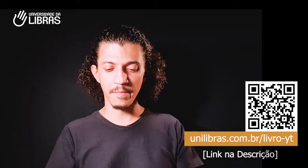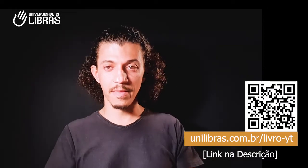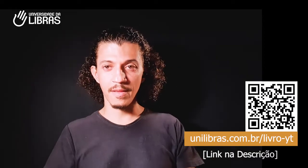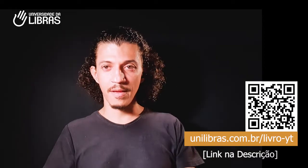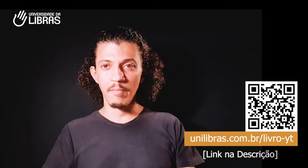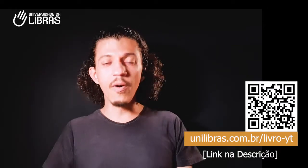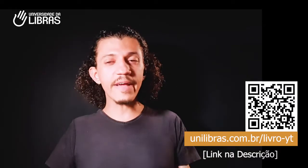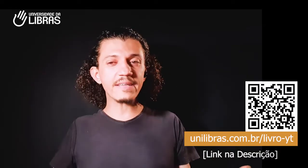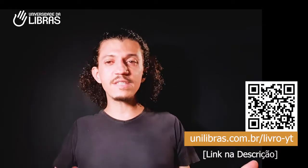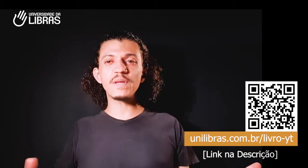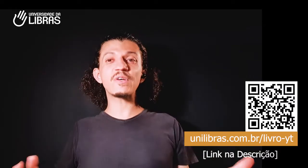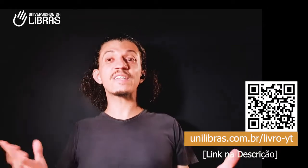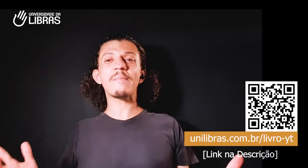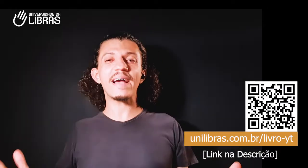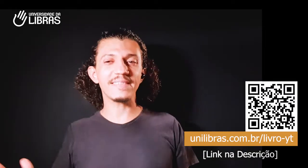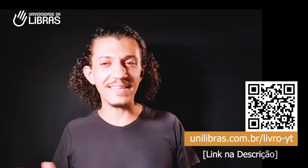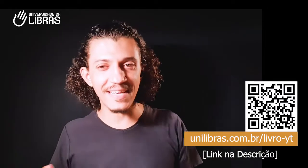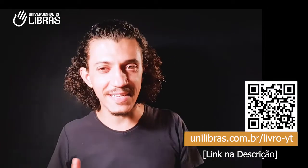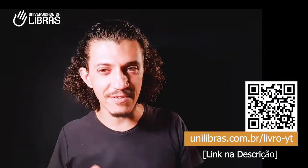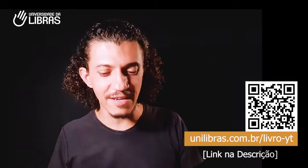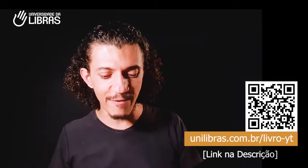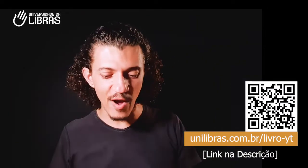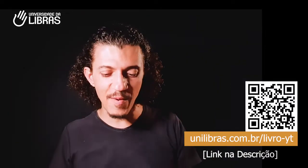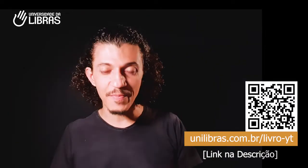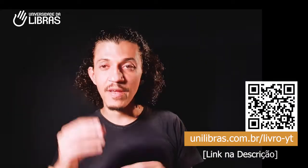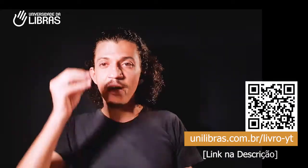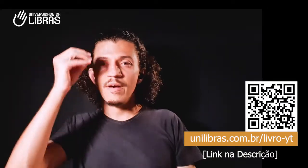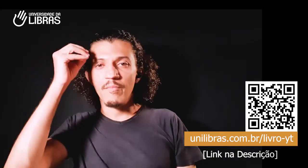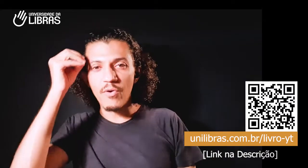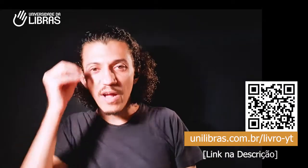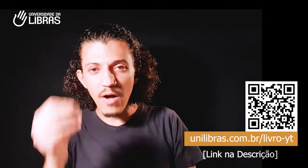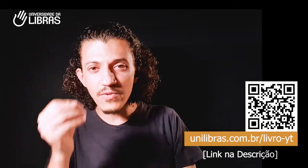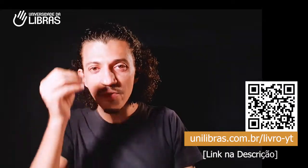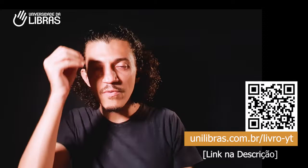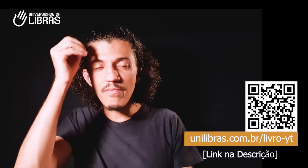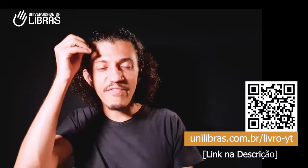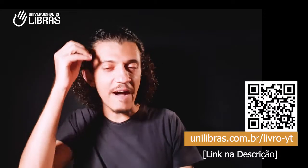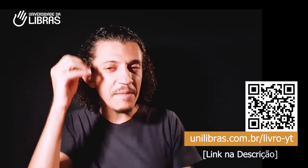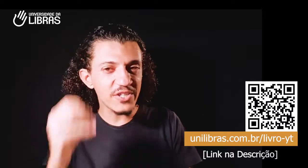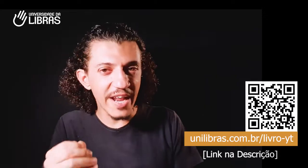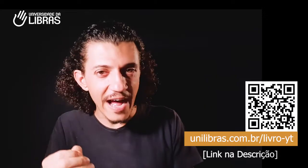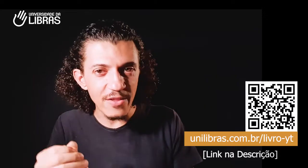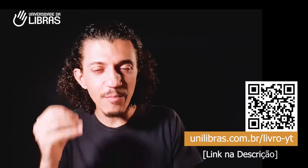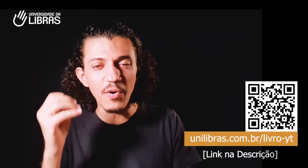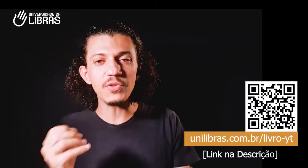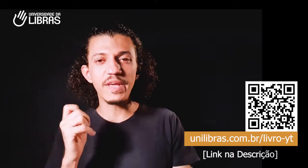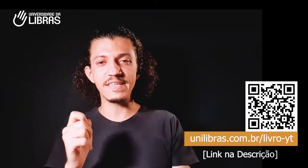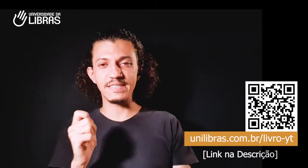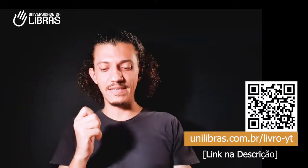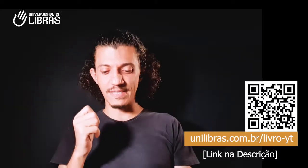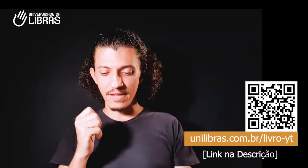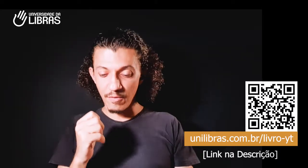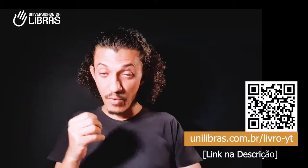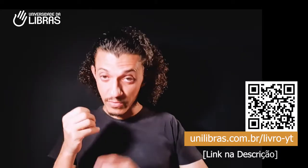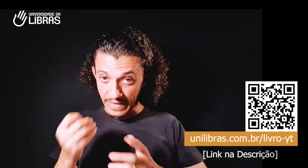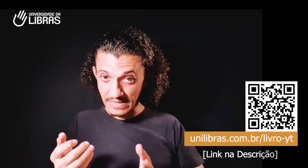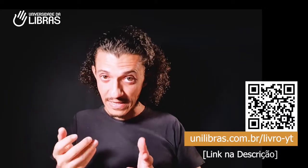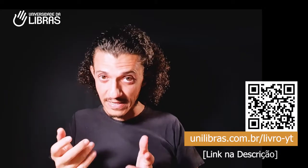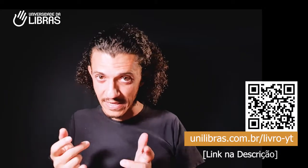aqui por quê que as pessoas já vai estão dentro dessa forma por causa do famigerado português sinalizado português